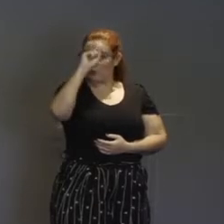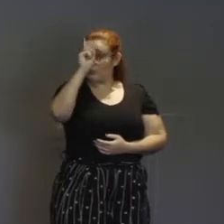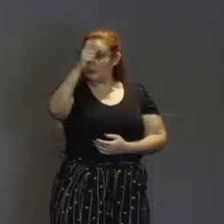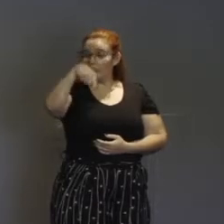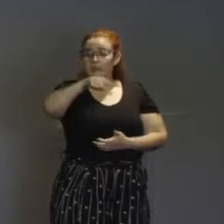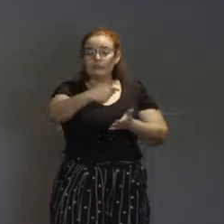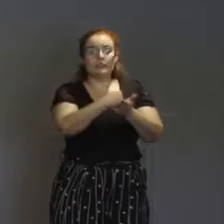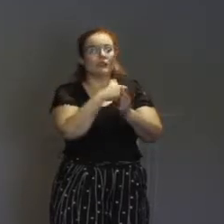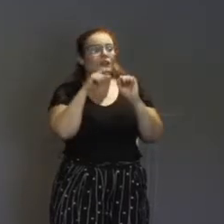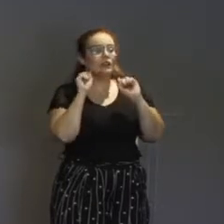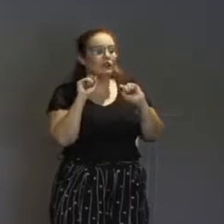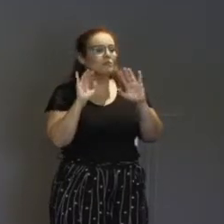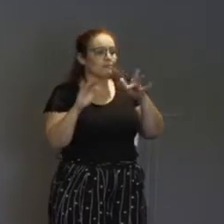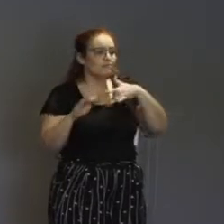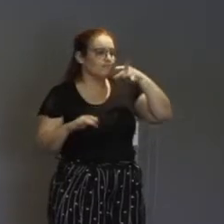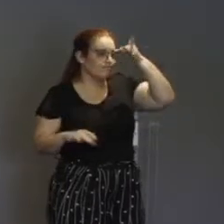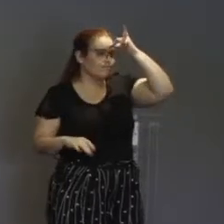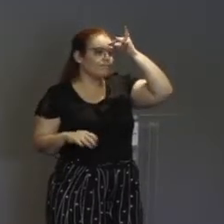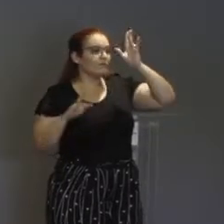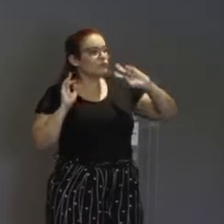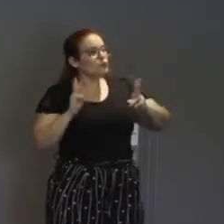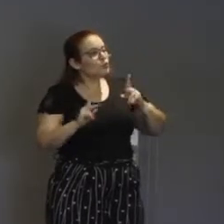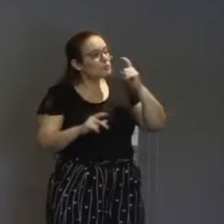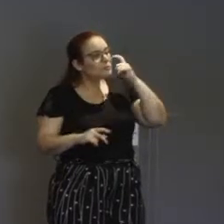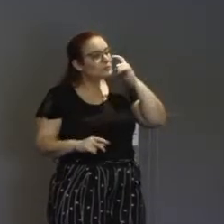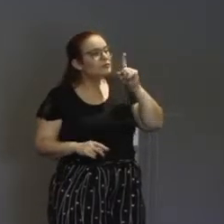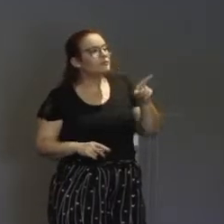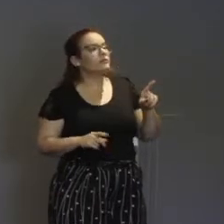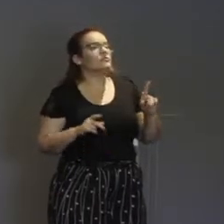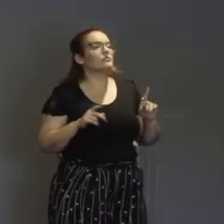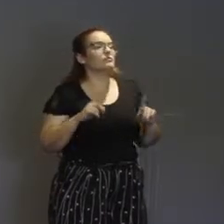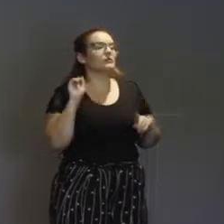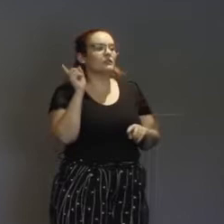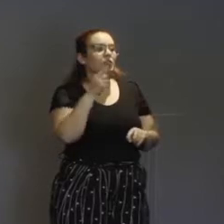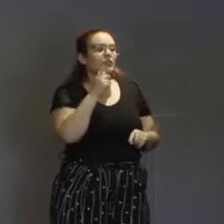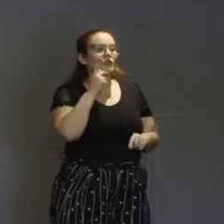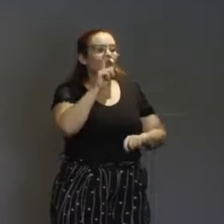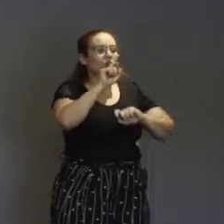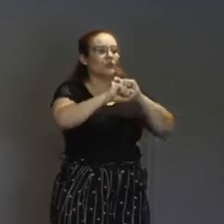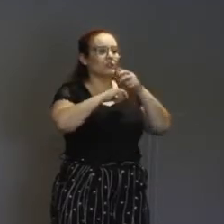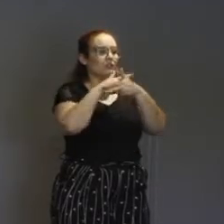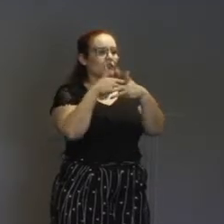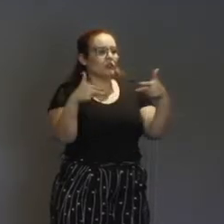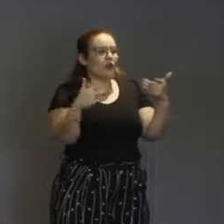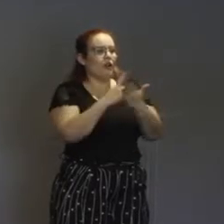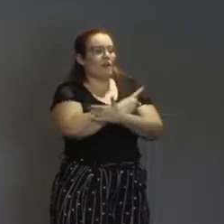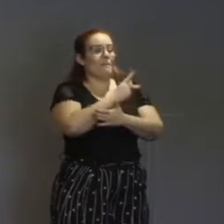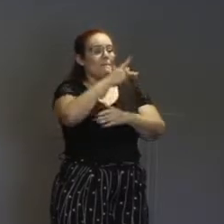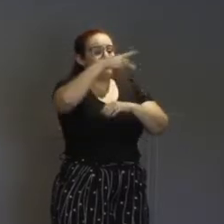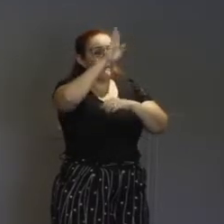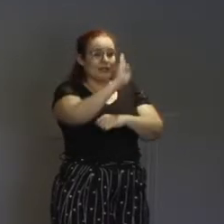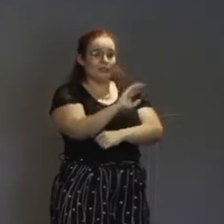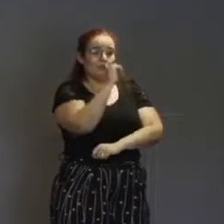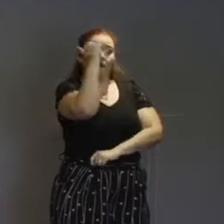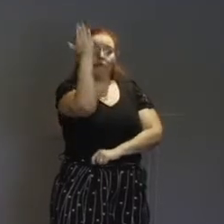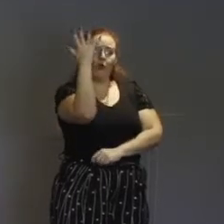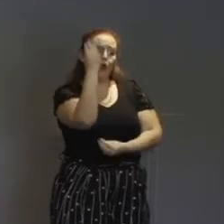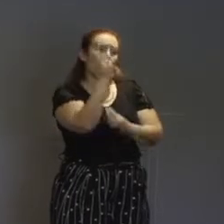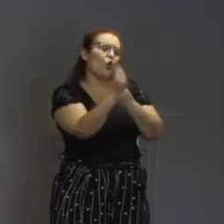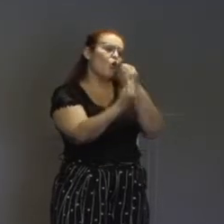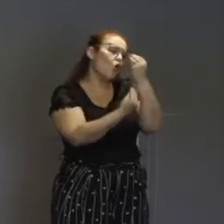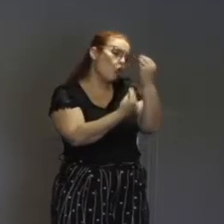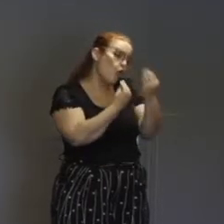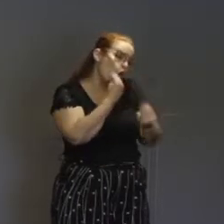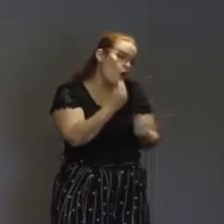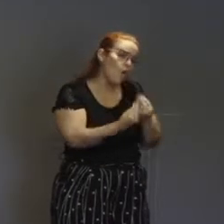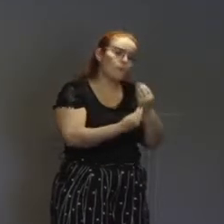saiu. A gente tem umas... E a gente fala bastante, né, das coisas que acontecem fora do Brasil, como que a gente traz.